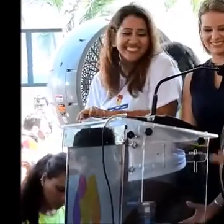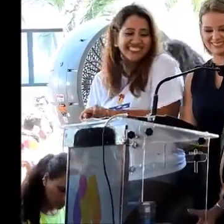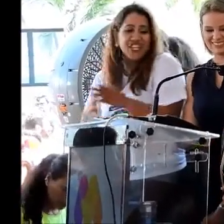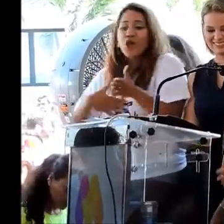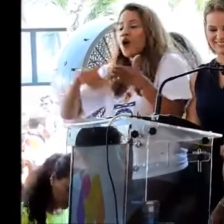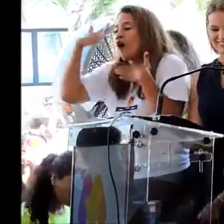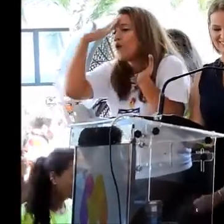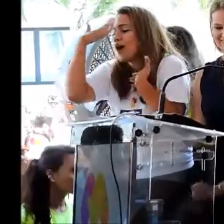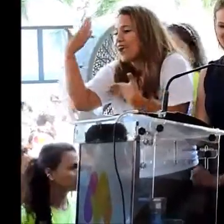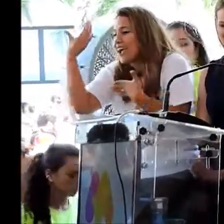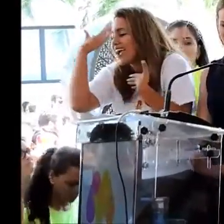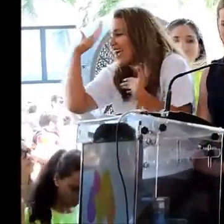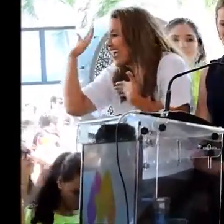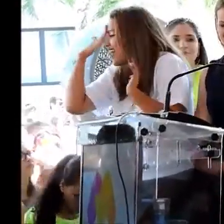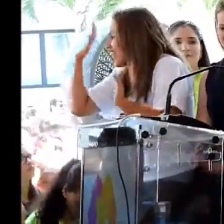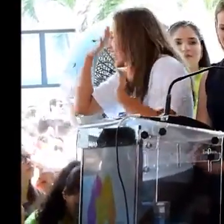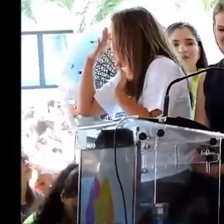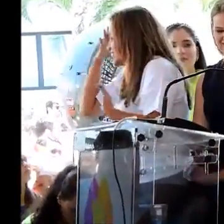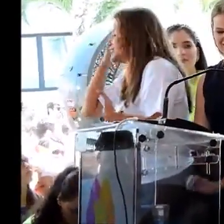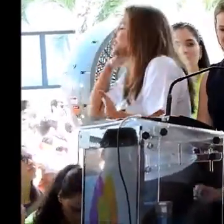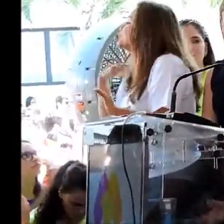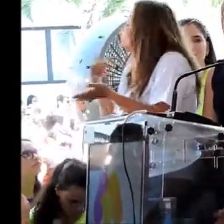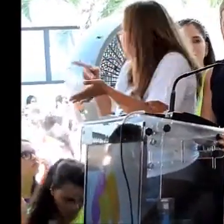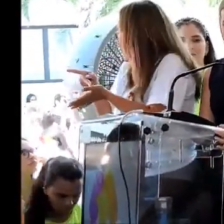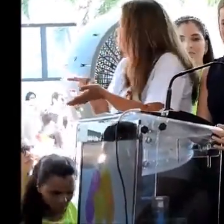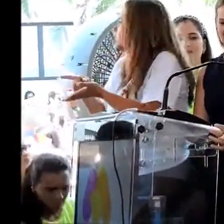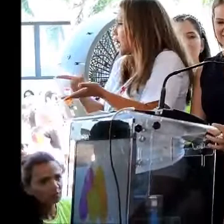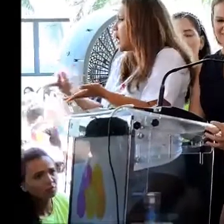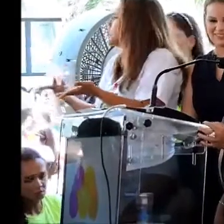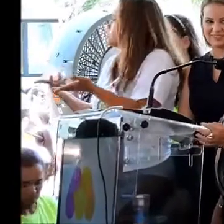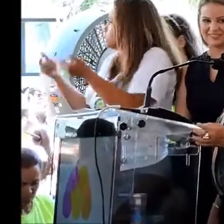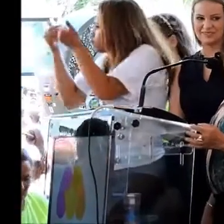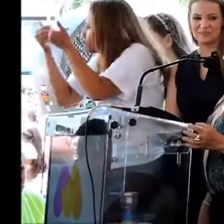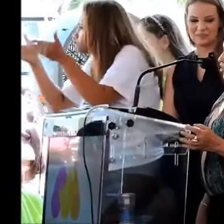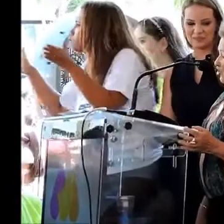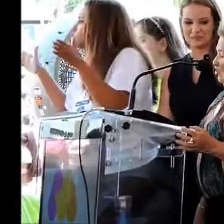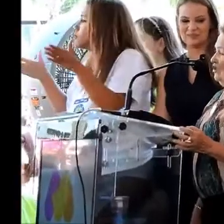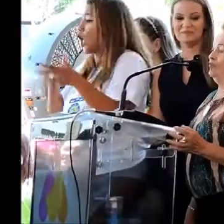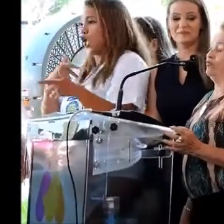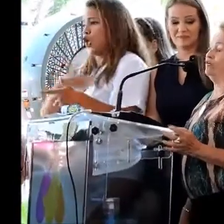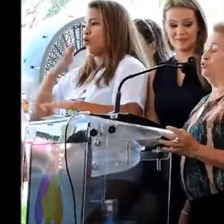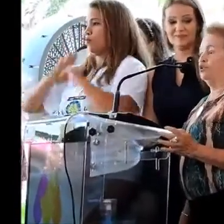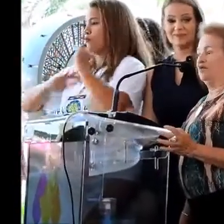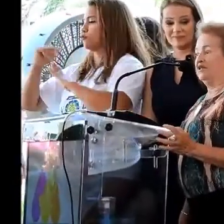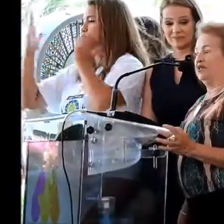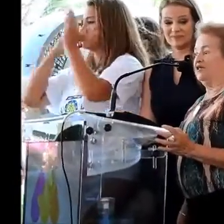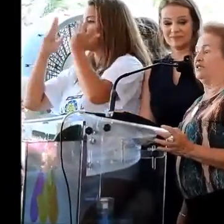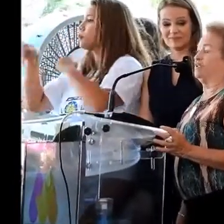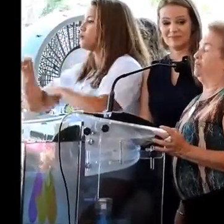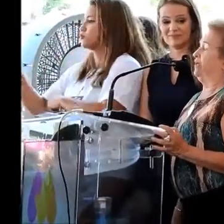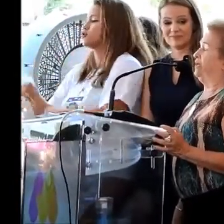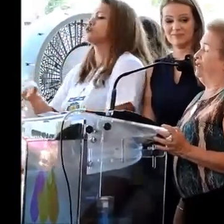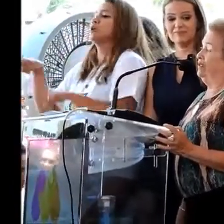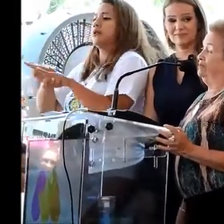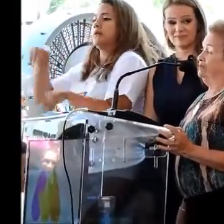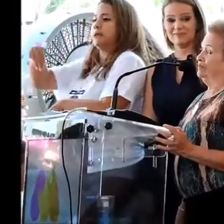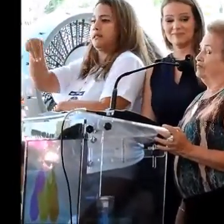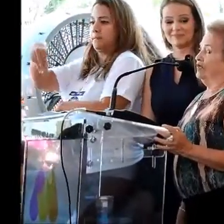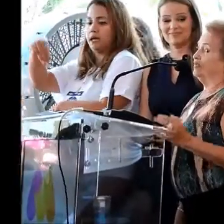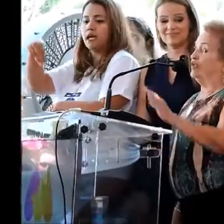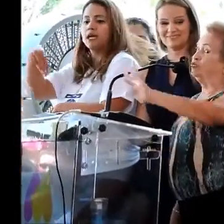Eu agradeço que realmente funcione. Sou psicóloga, professora de matemática